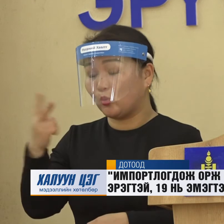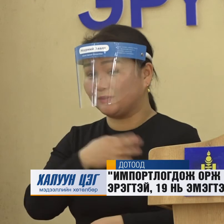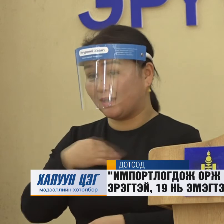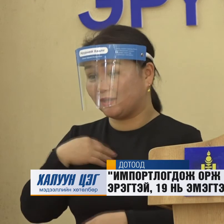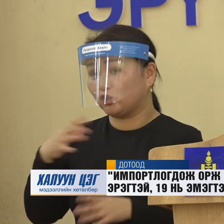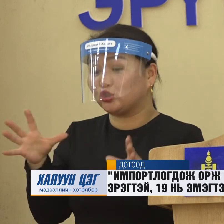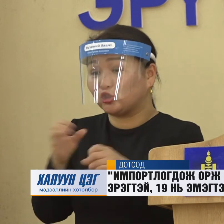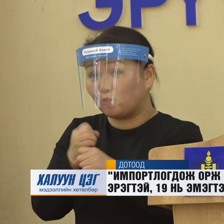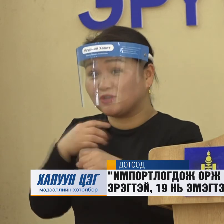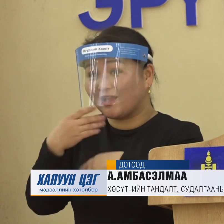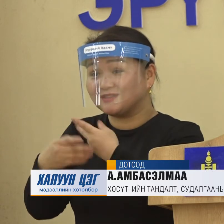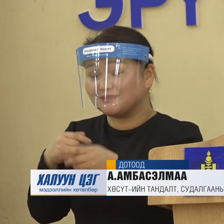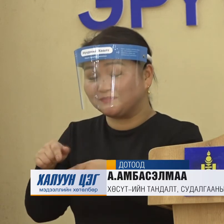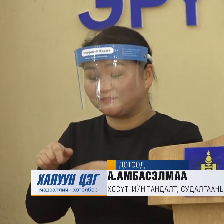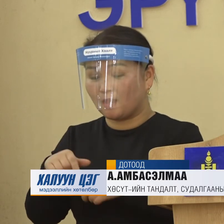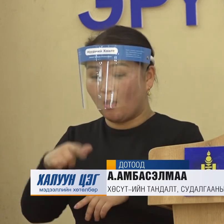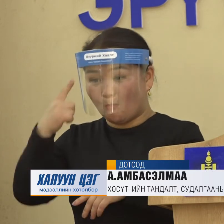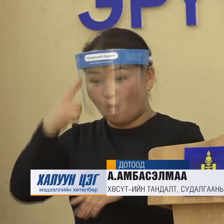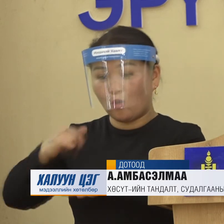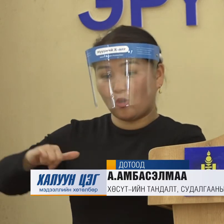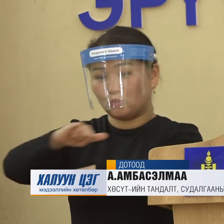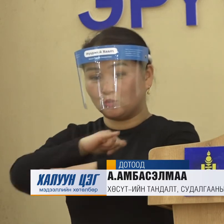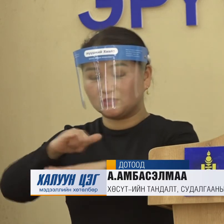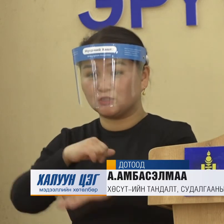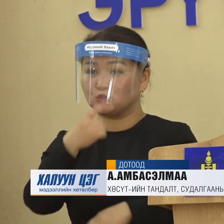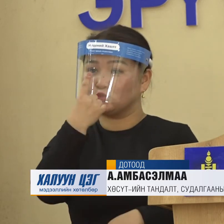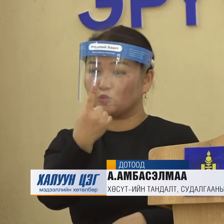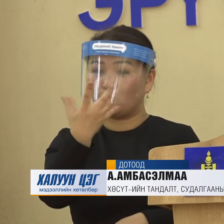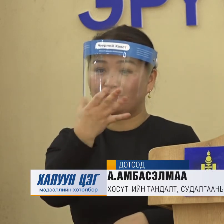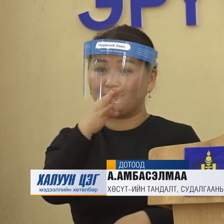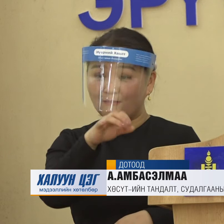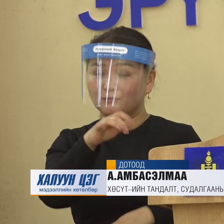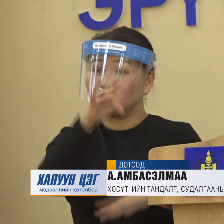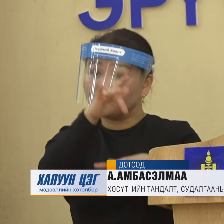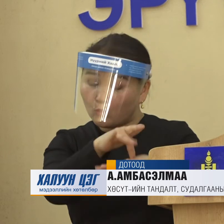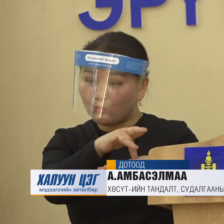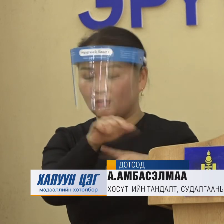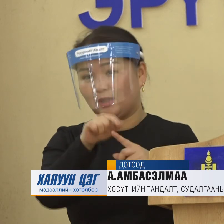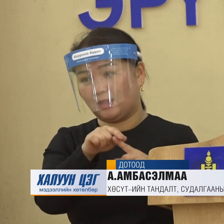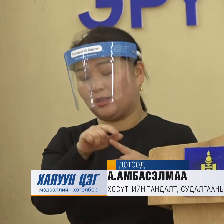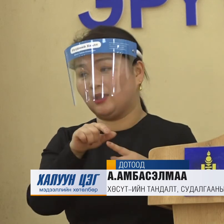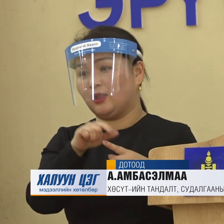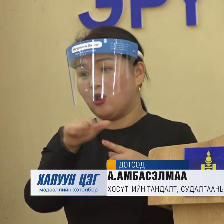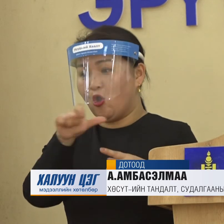төвчлээ. Үндсэн хэмжээний 150 гаруй гэж дээрэс нь бол одоо бас